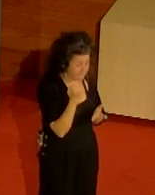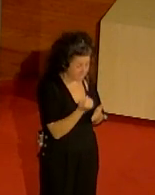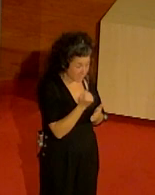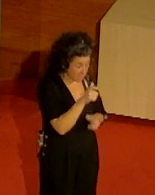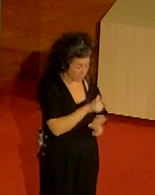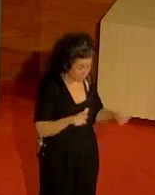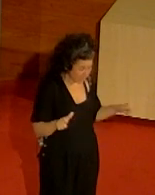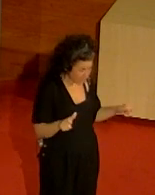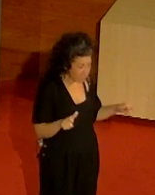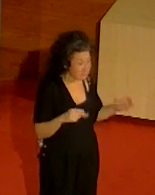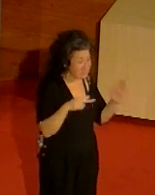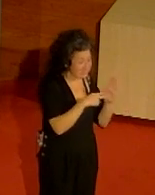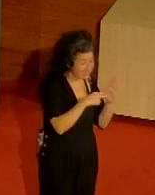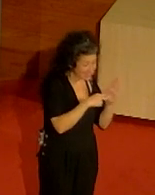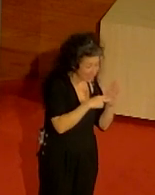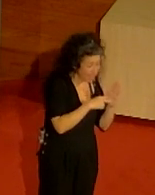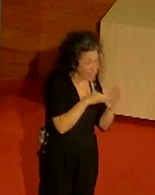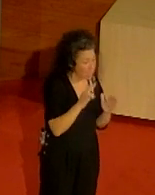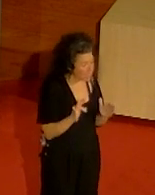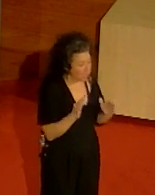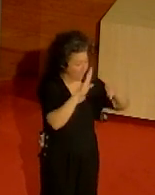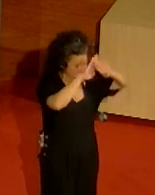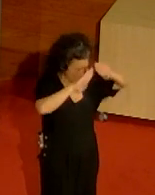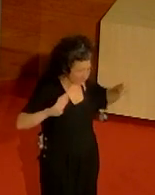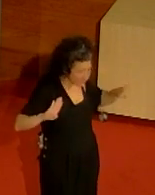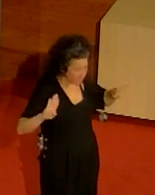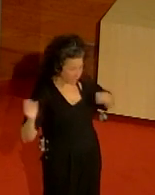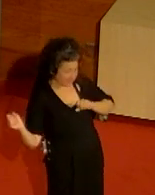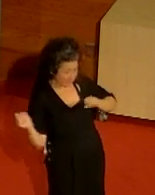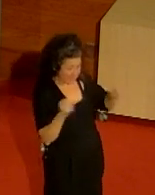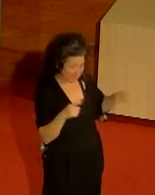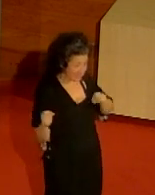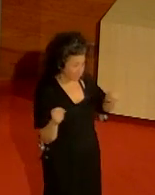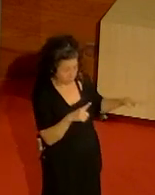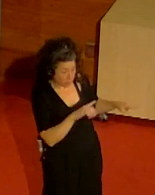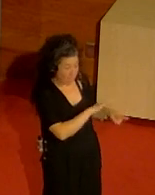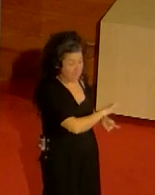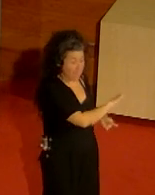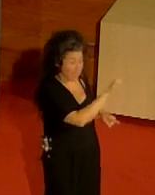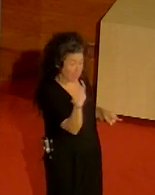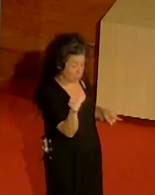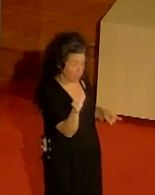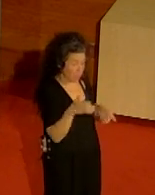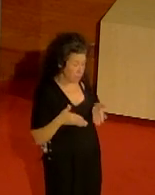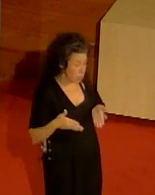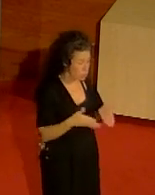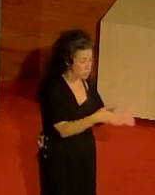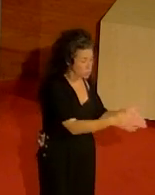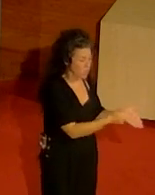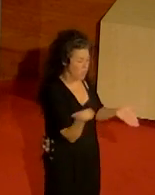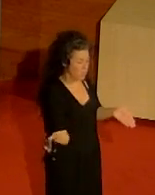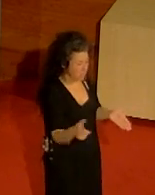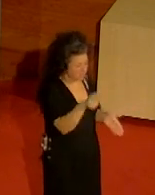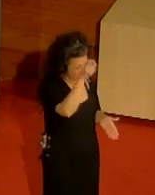de otros países, llegaron a Europa de forma irregular, sobre todo por la ruta oriental, ¿no? Turquía,